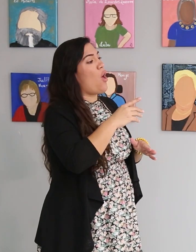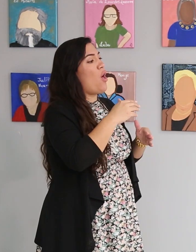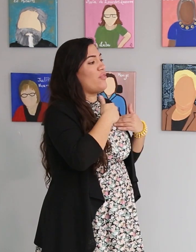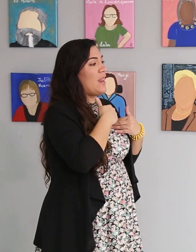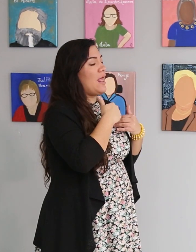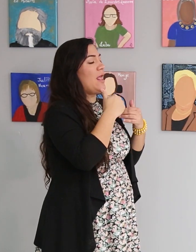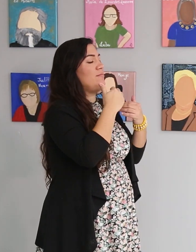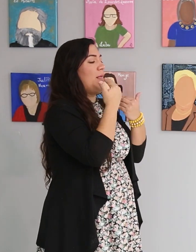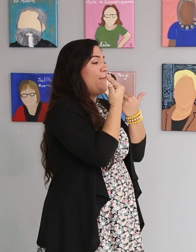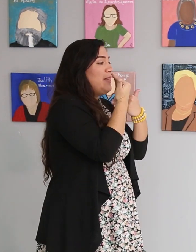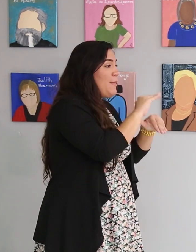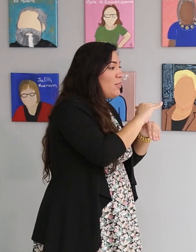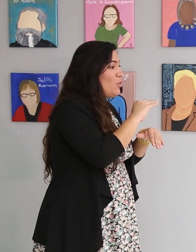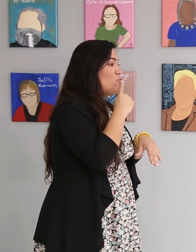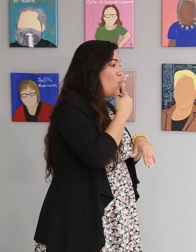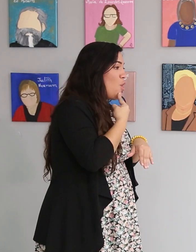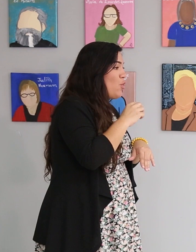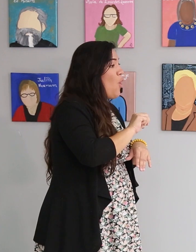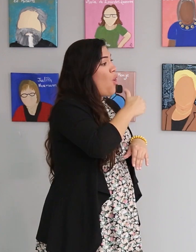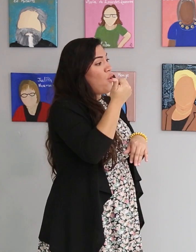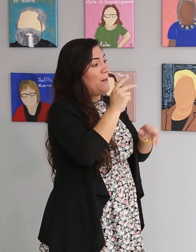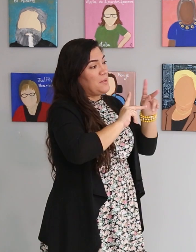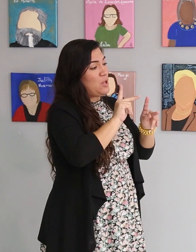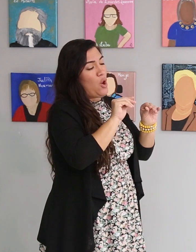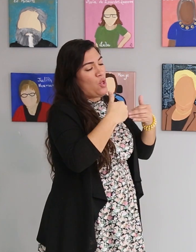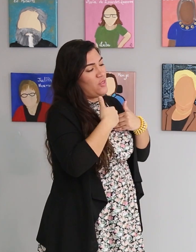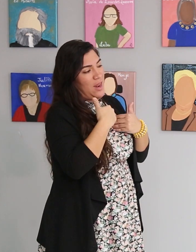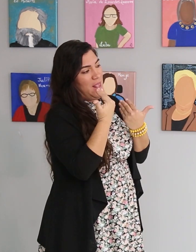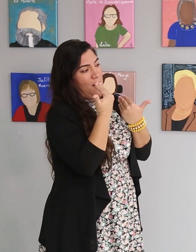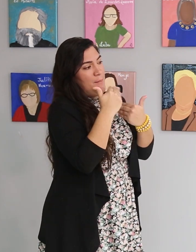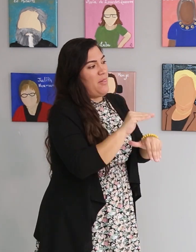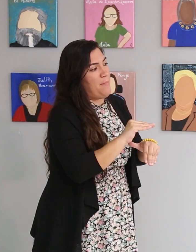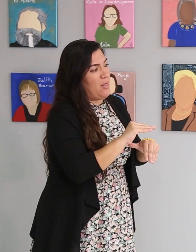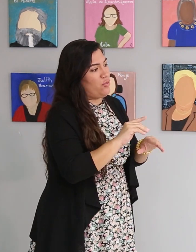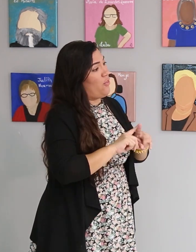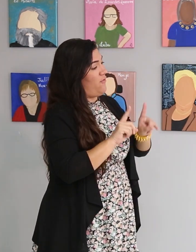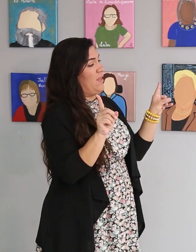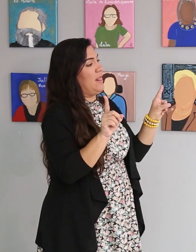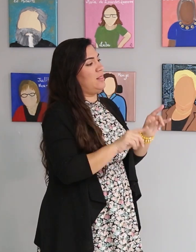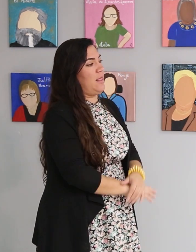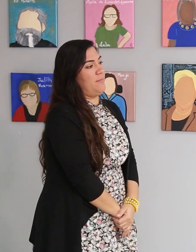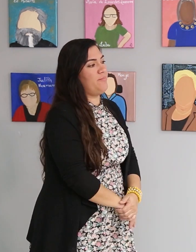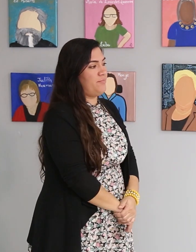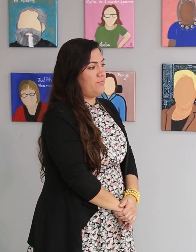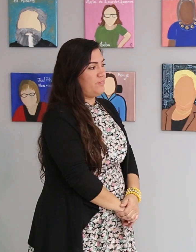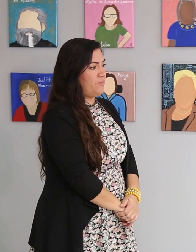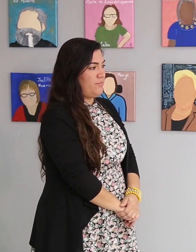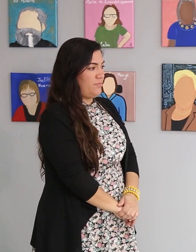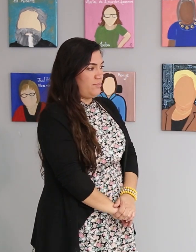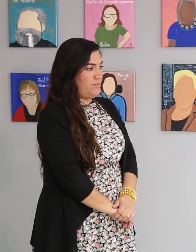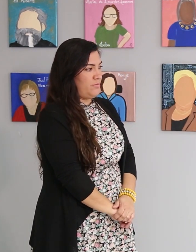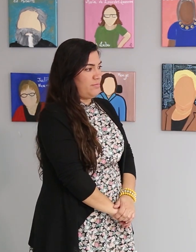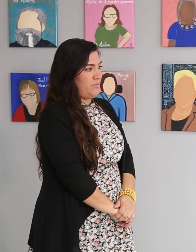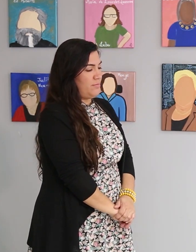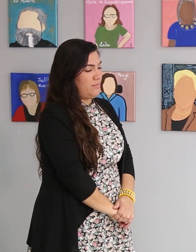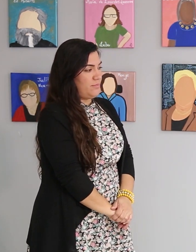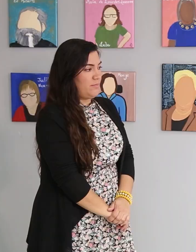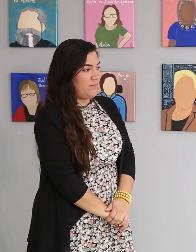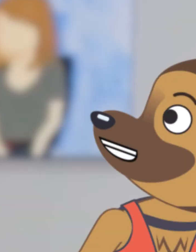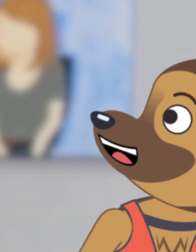Acuérdense de los niños que algunos niños pueden tener impedimentos, otros no, que somos diferentes. Vaya,